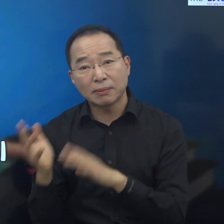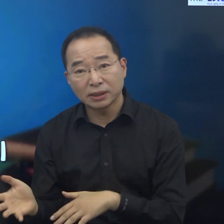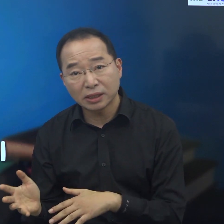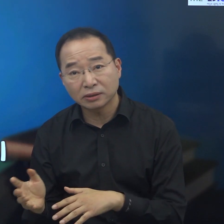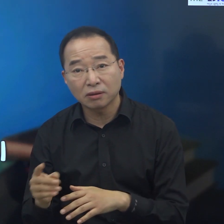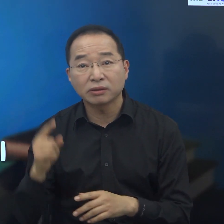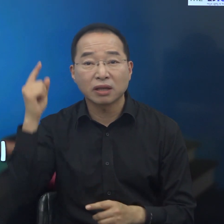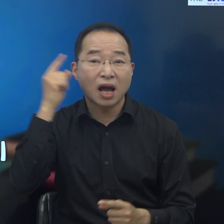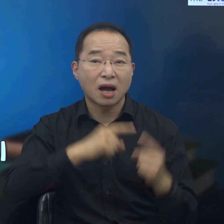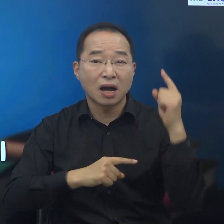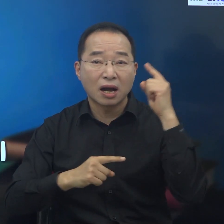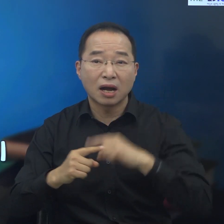사망자 있어. 그다음